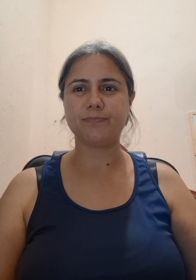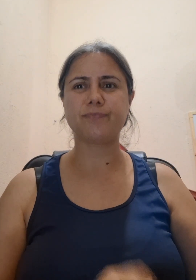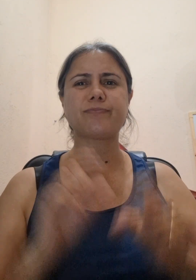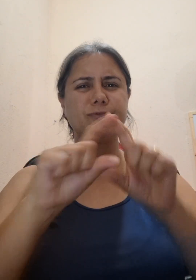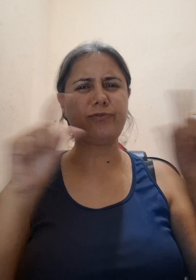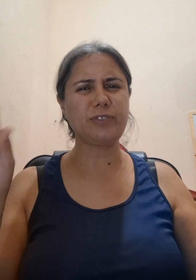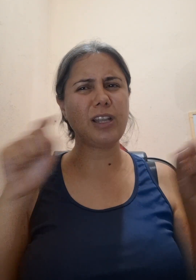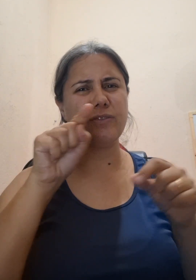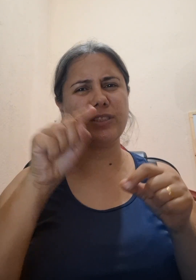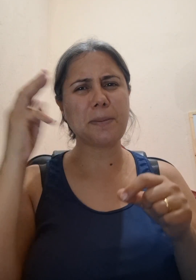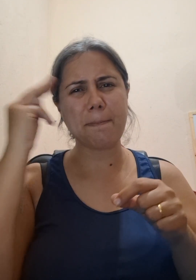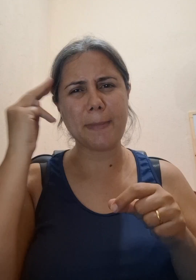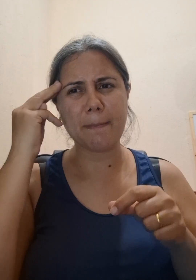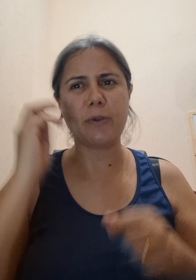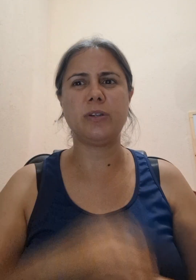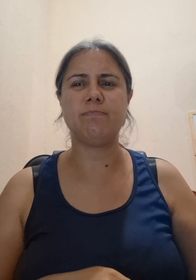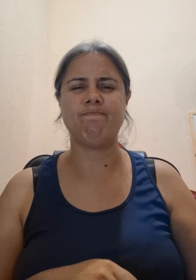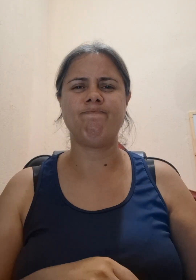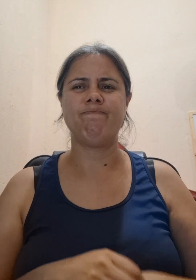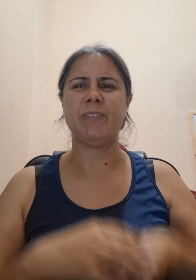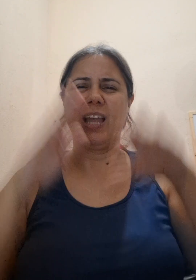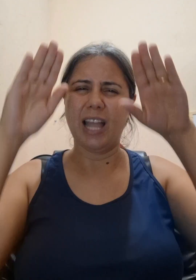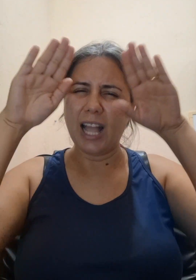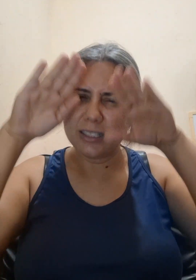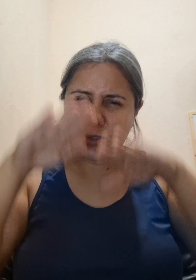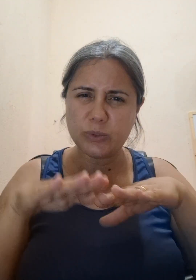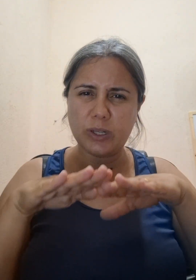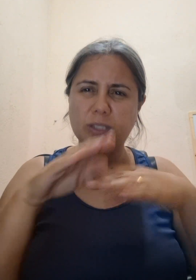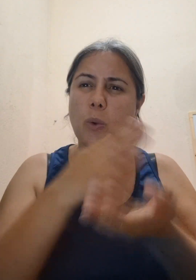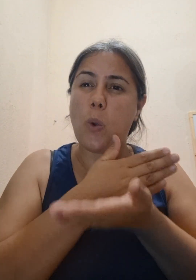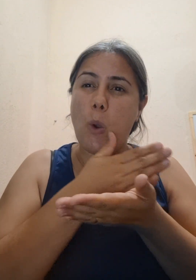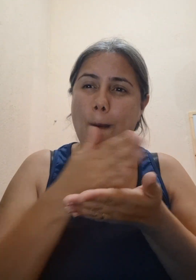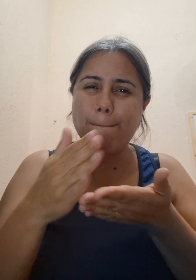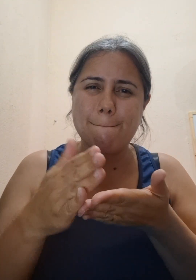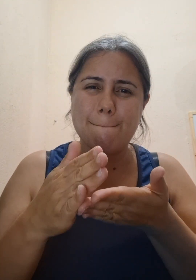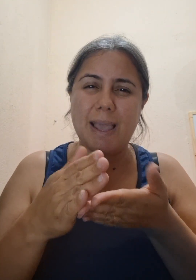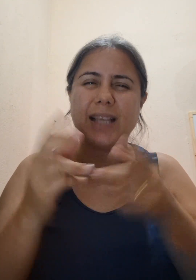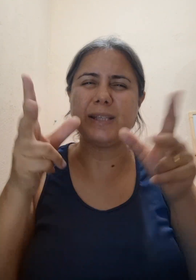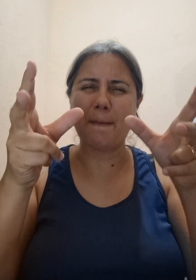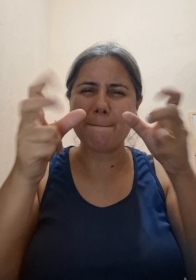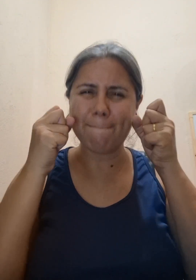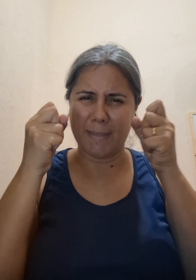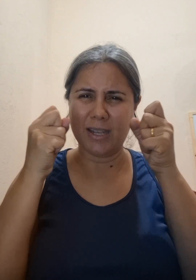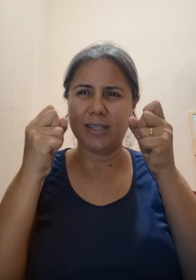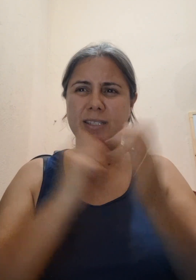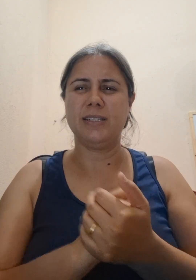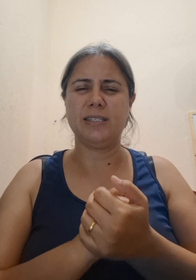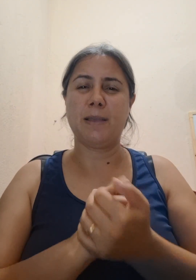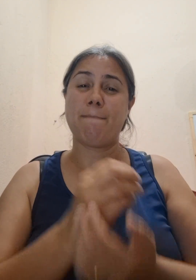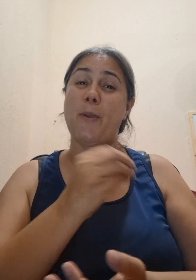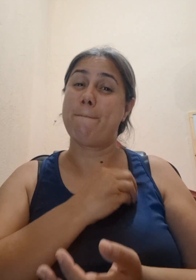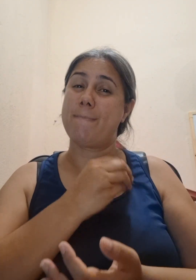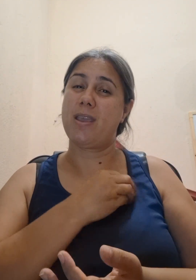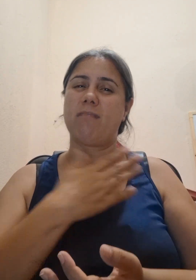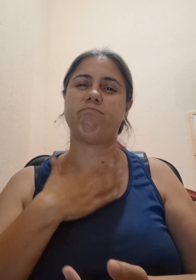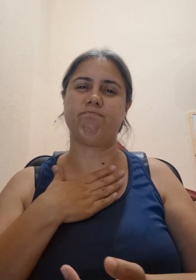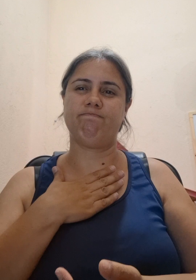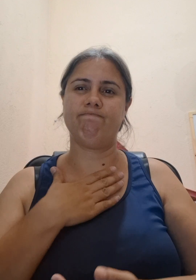restauração. Frase para você memorizar. A adoração começa no reconhecimento